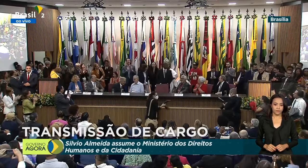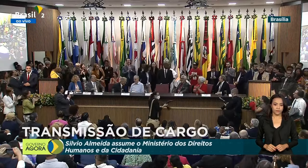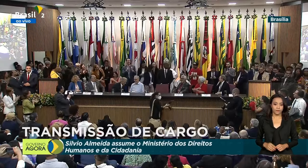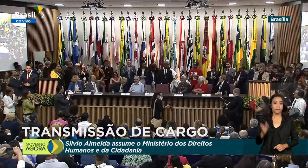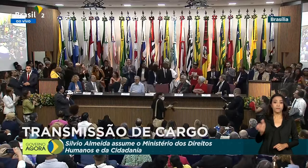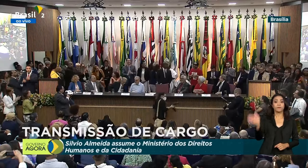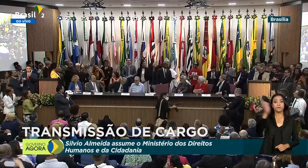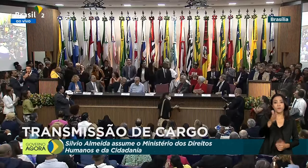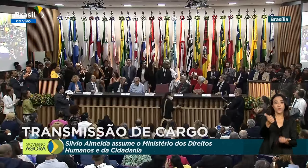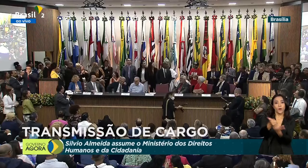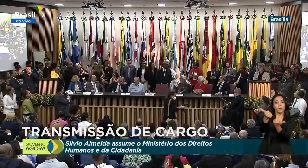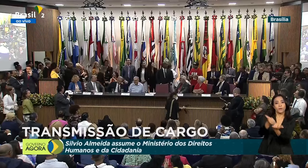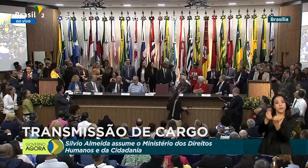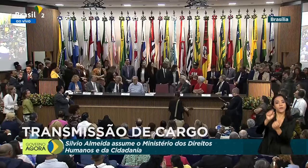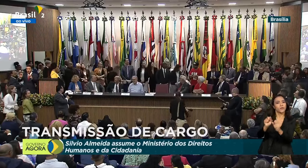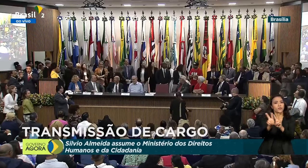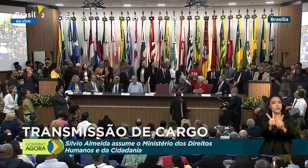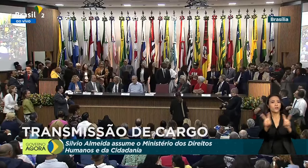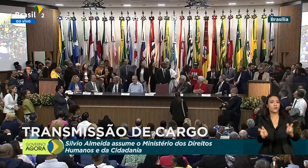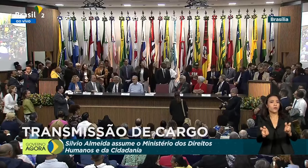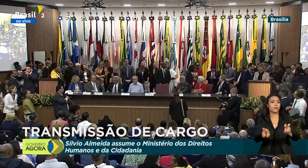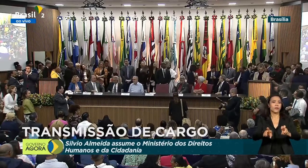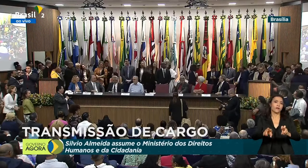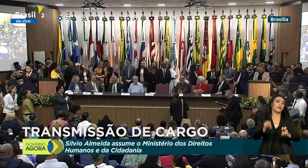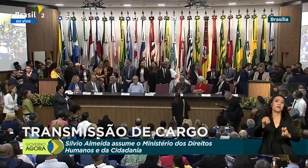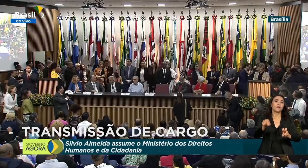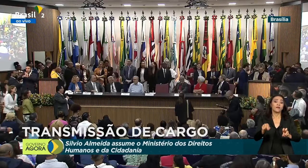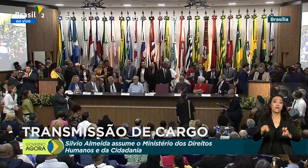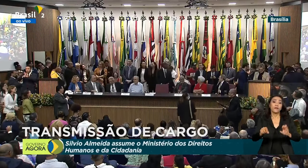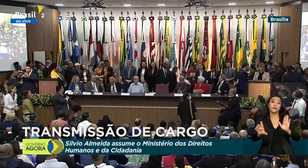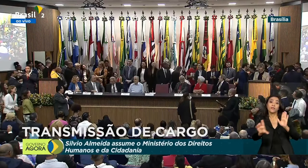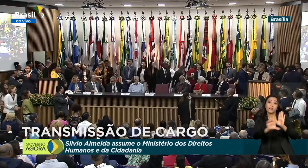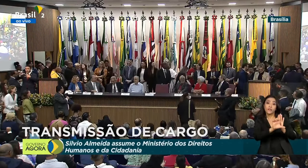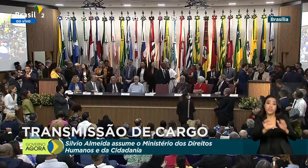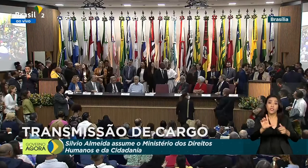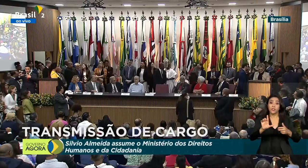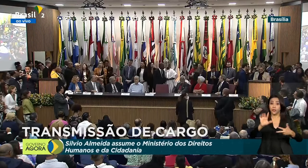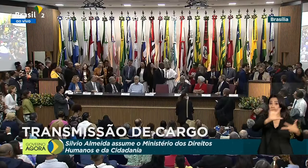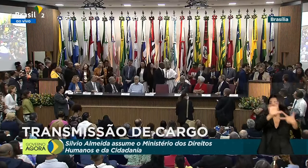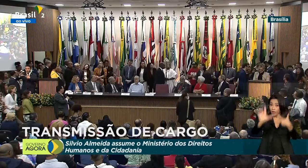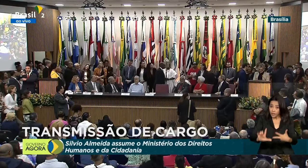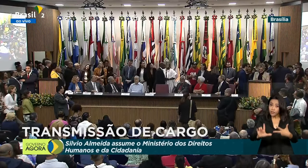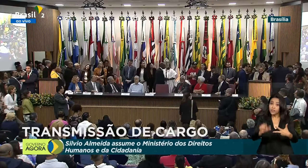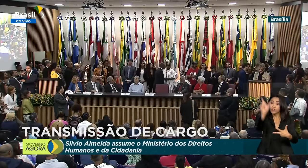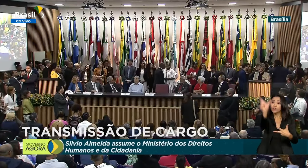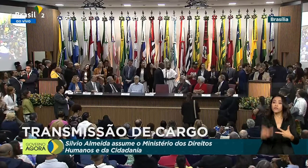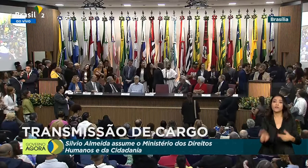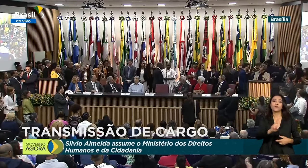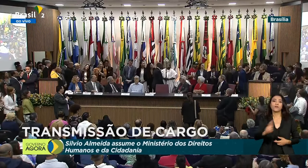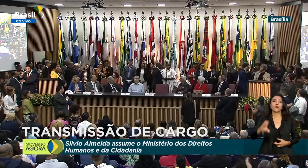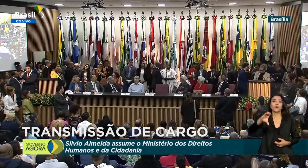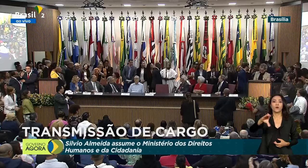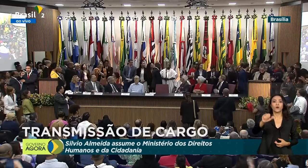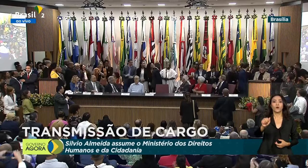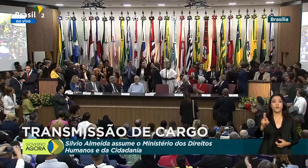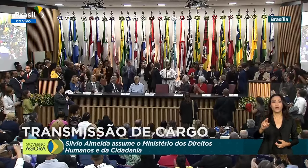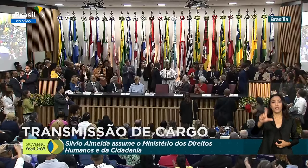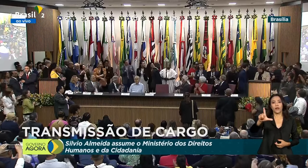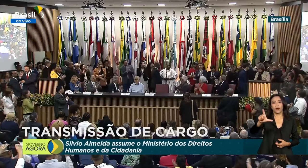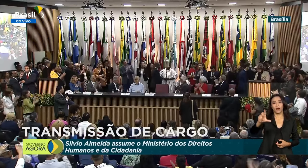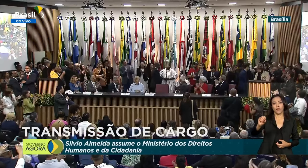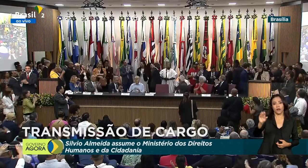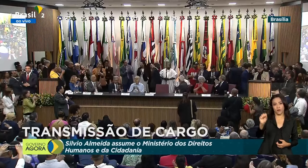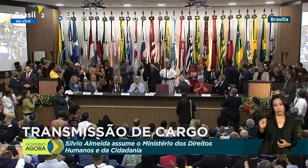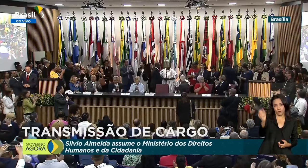o assessor especial para assuntos legislativo legislativos Carlos Davi Carneiro Bichara